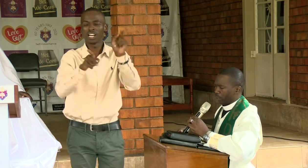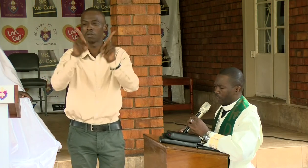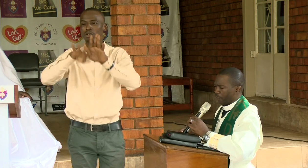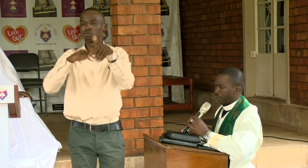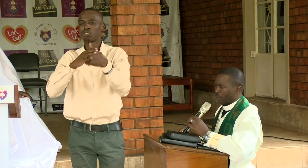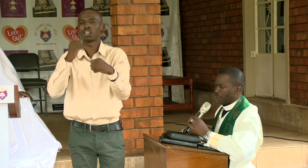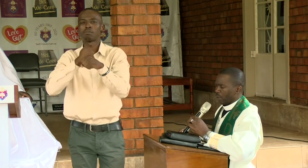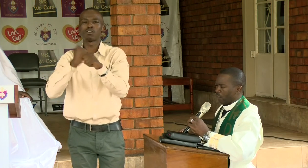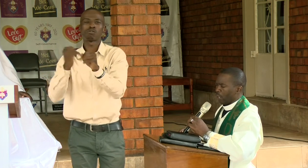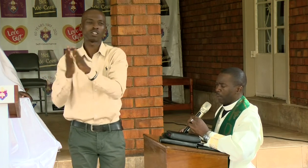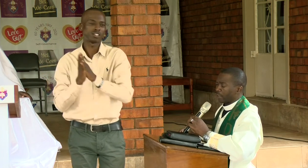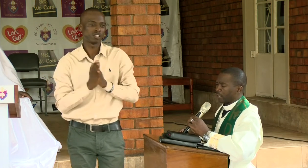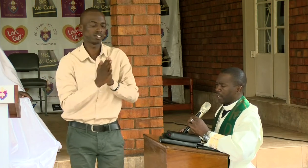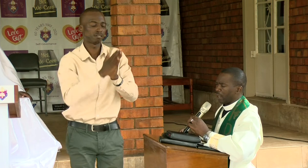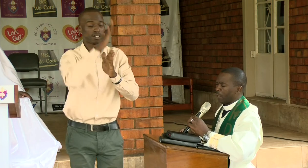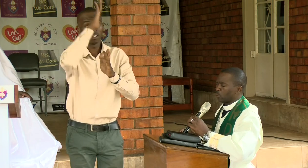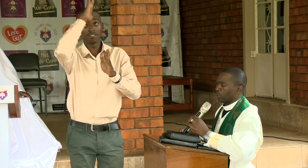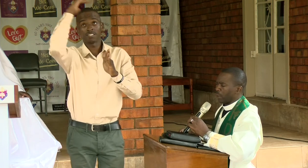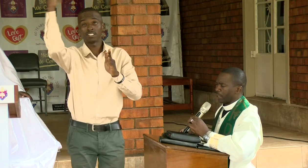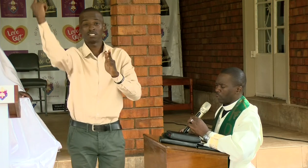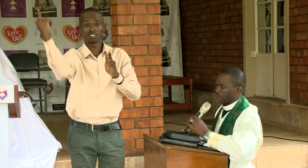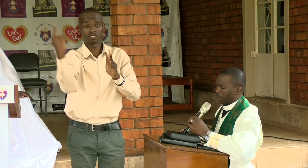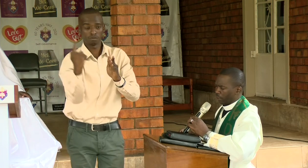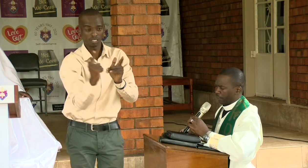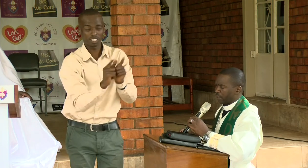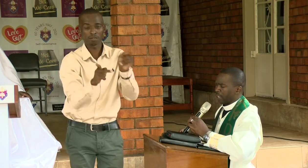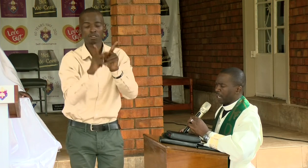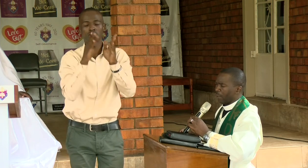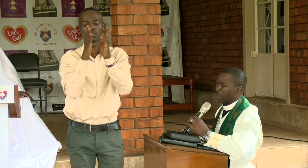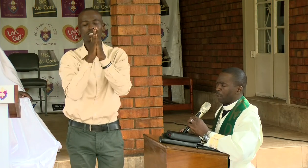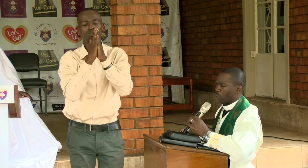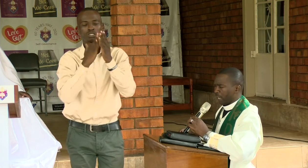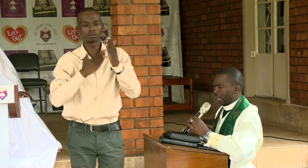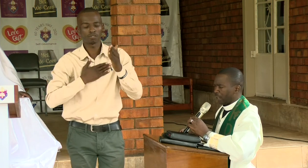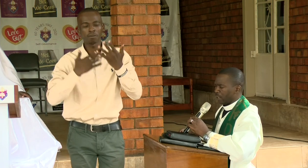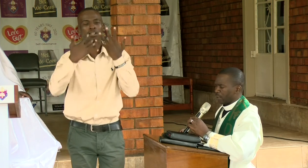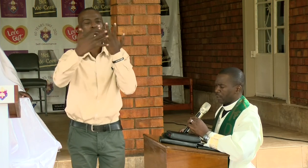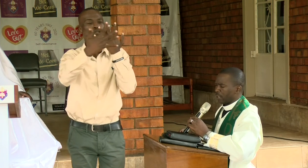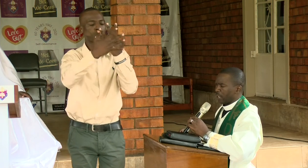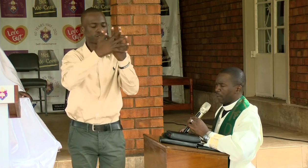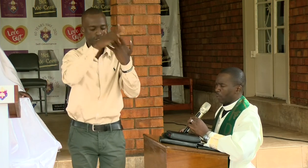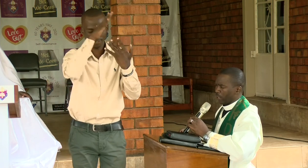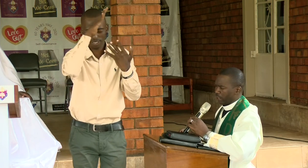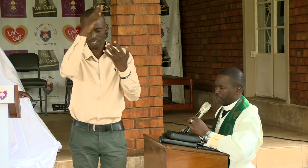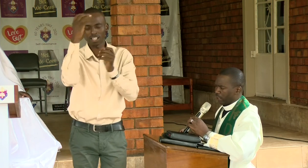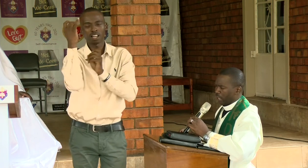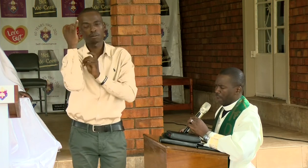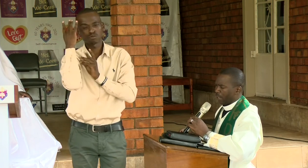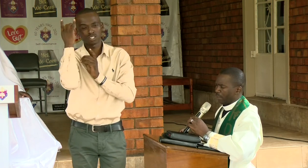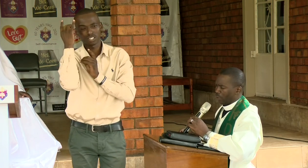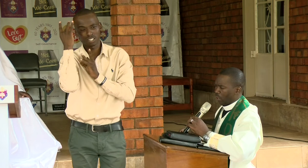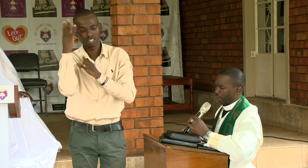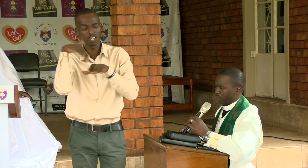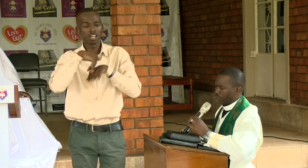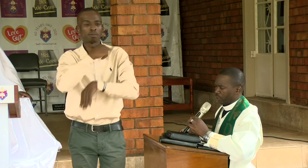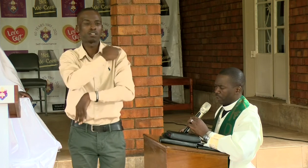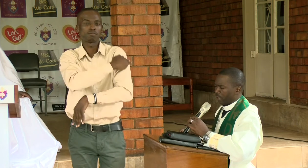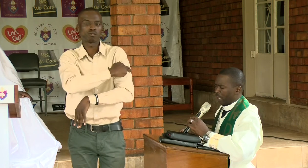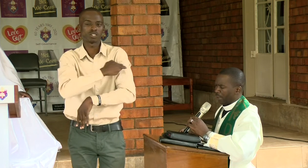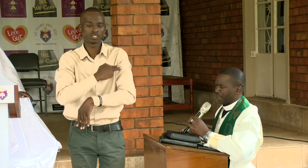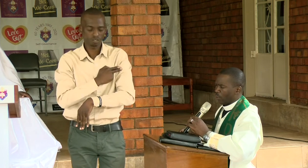baakola nabo mukama sinkana abantu bonna abeetaaga okusaba kwaffe sinkana bali mu makomera sinkana abalwadde abali mu